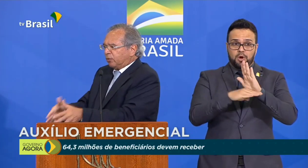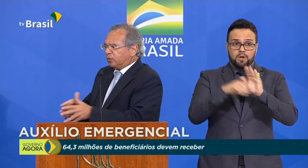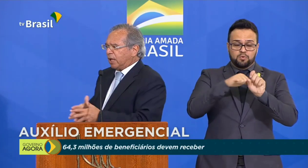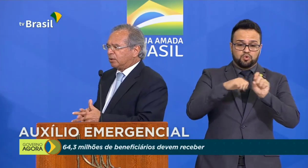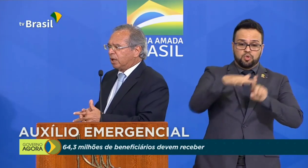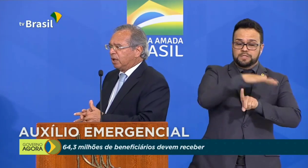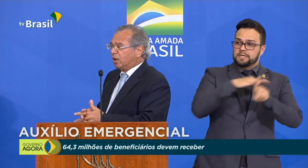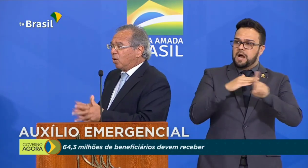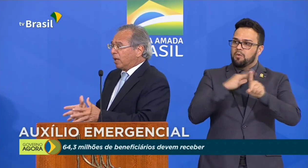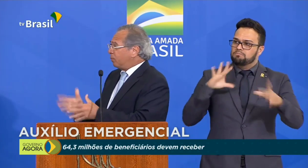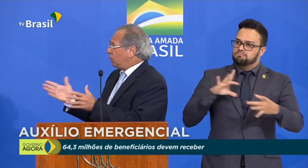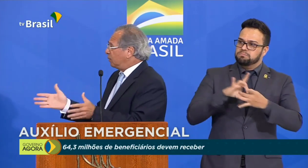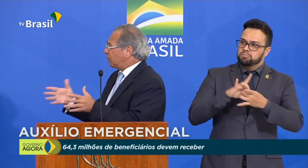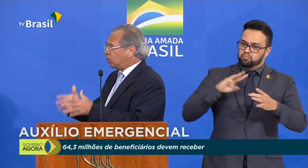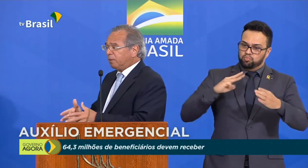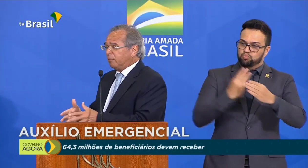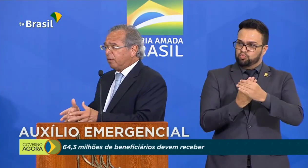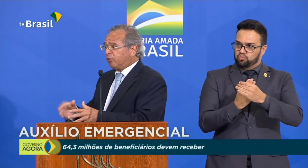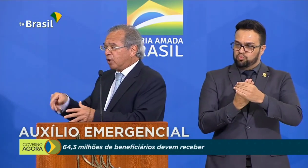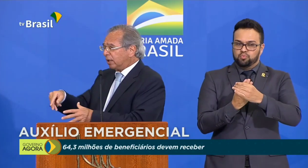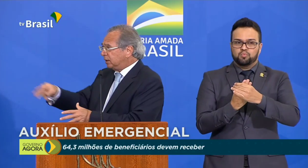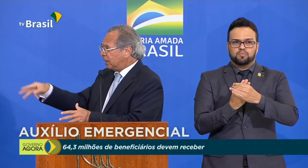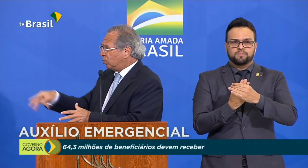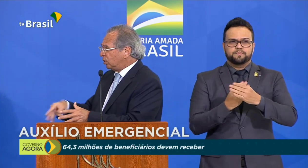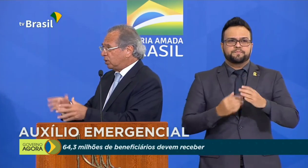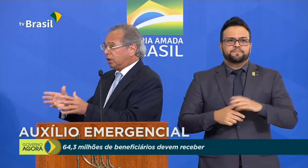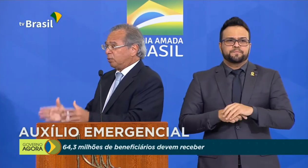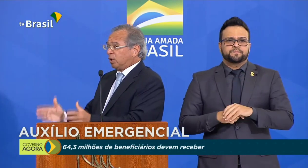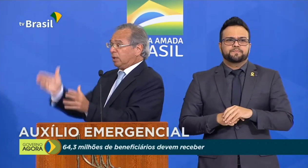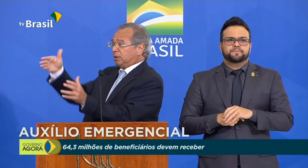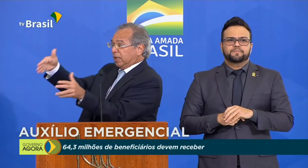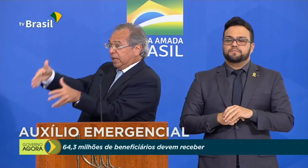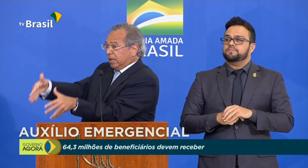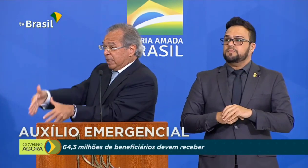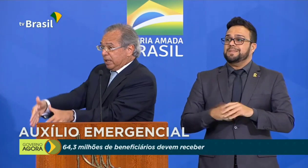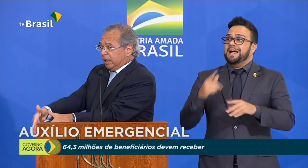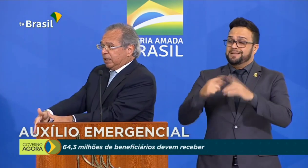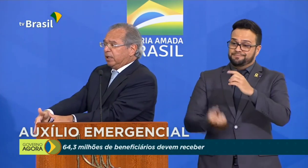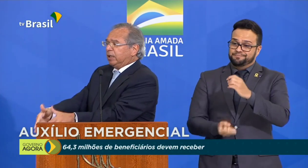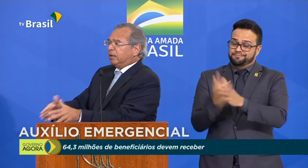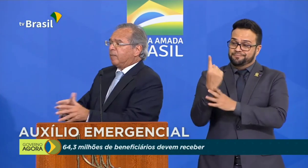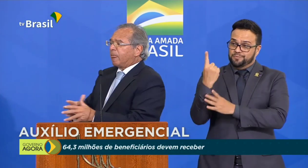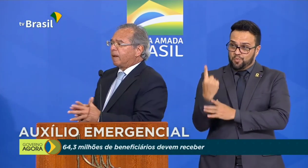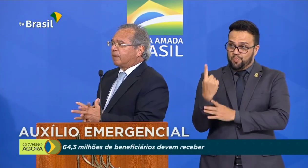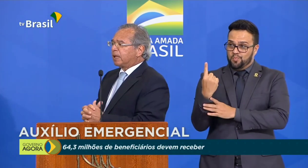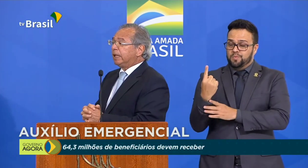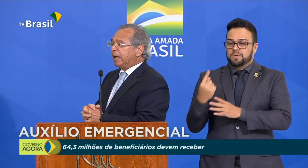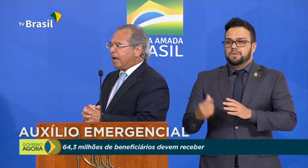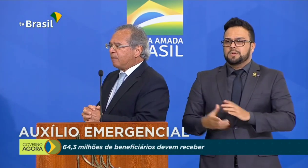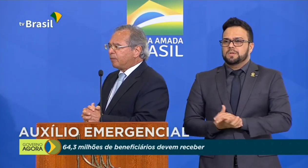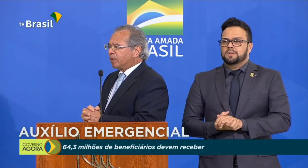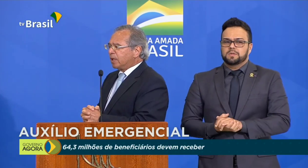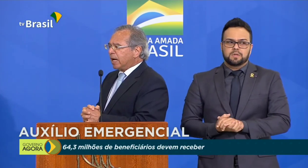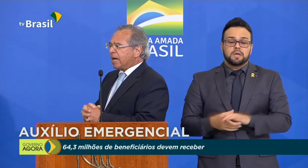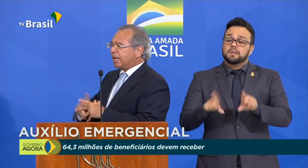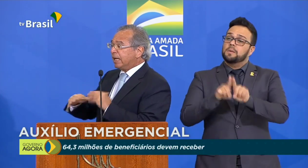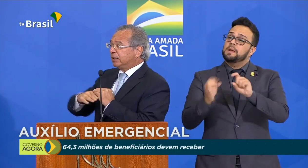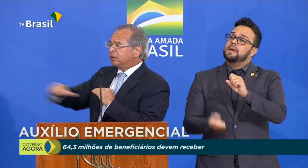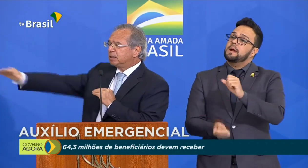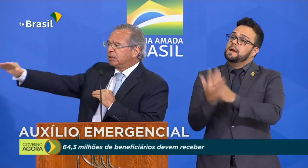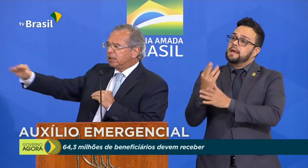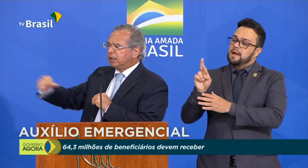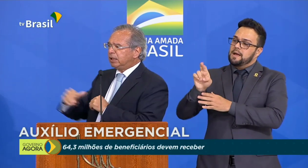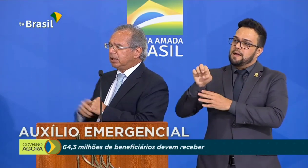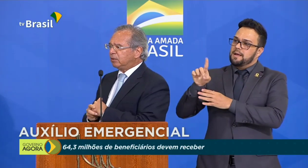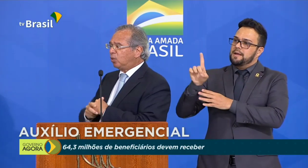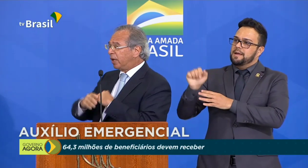pobres e aprofundados. Ora, podemos fazer o mesmo, vamos focalizar 2 ou 3 programas e criar a renda